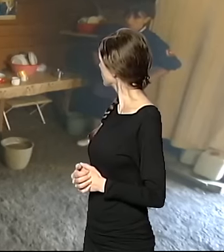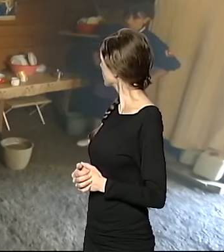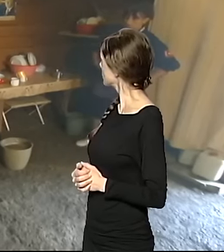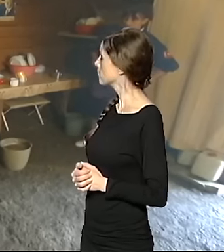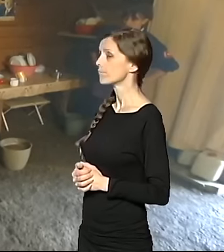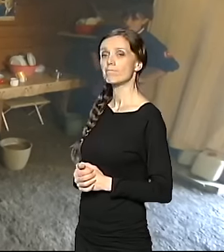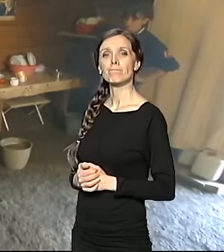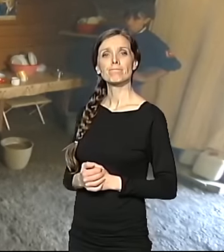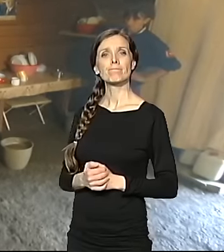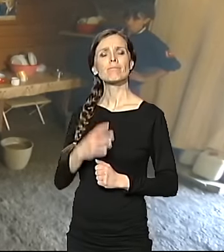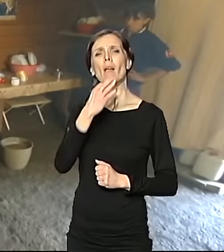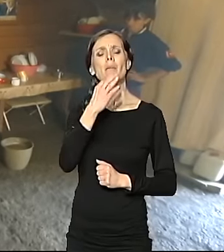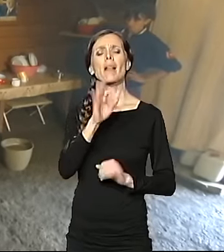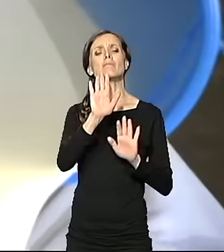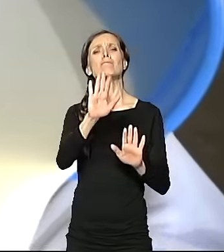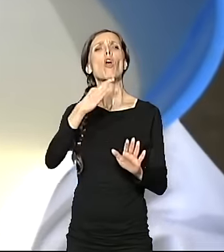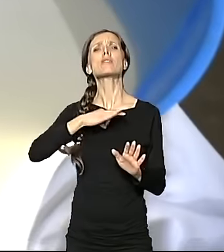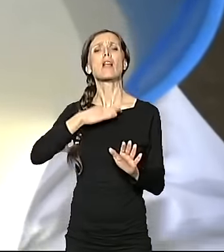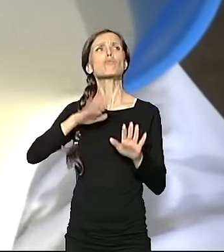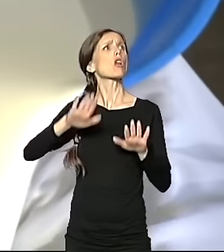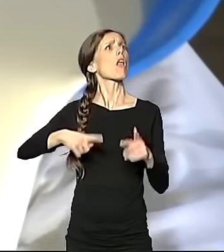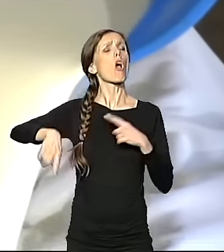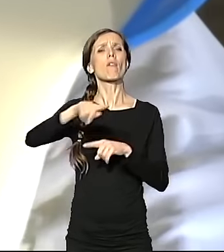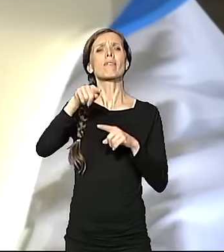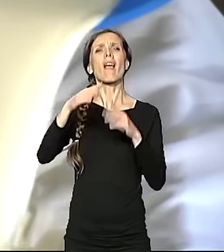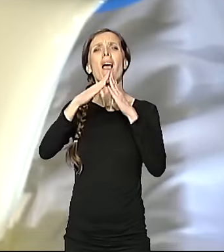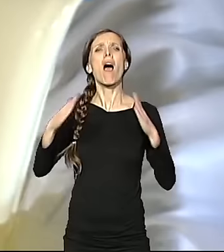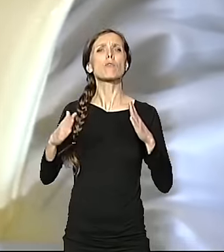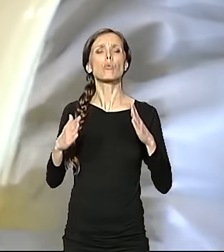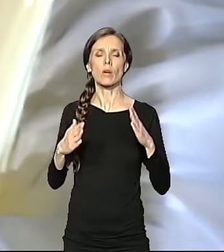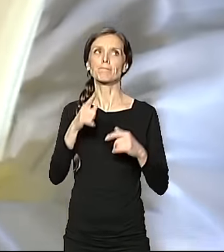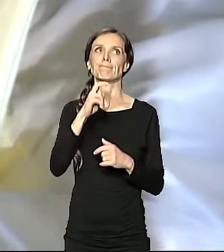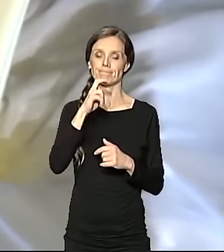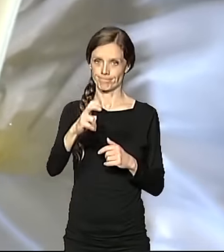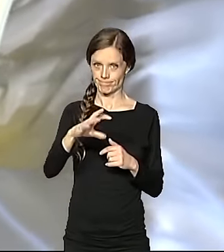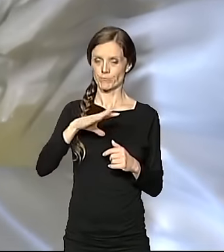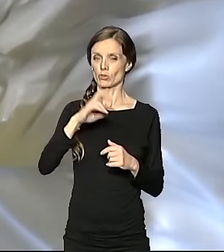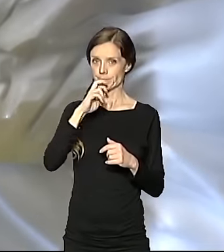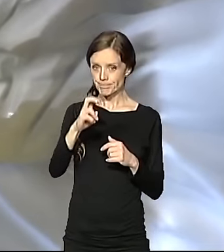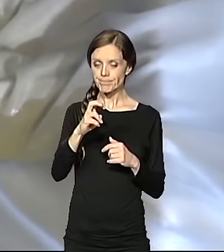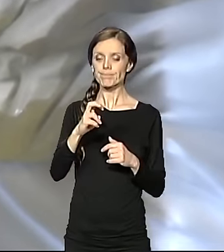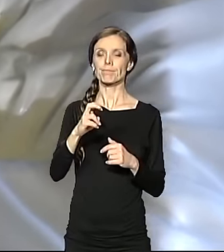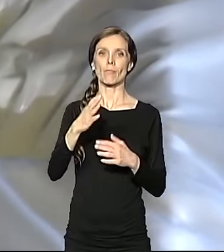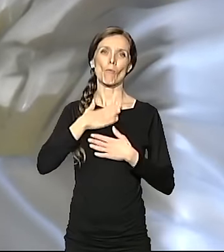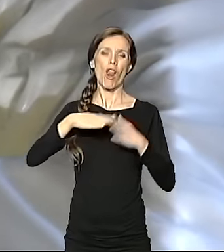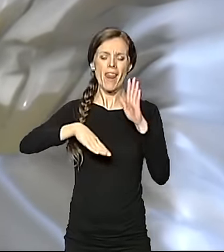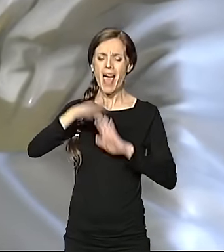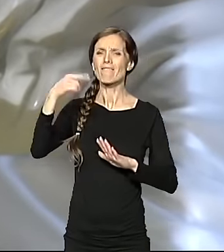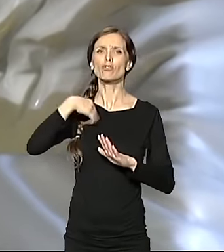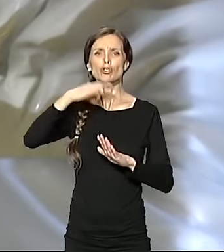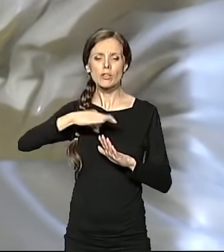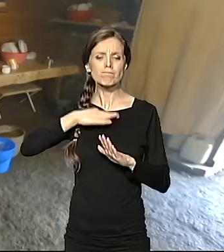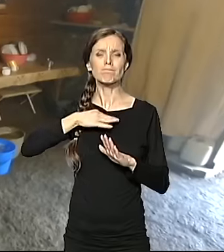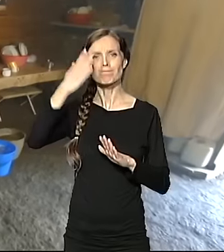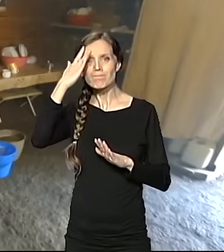Koja su sve vaša zaduženja na Katunu? Moja. Moja su najviše kukom lijek.